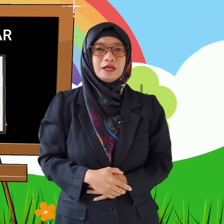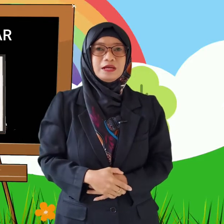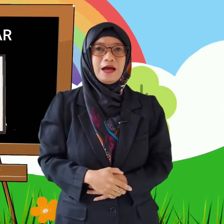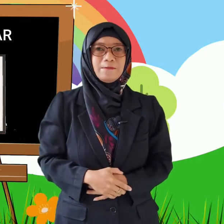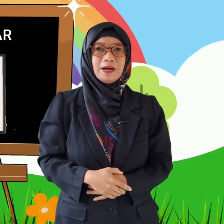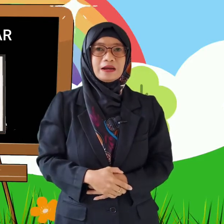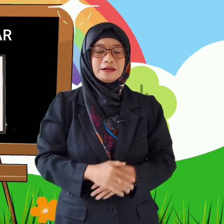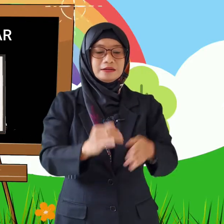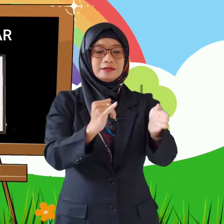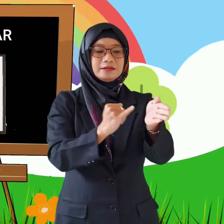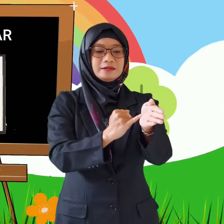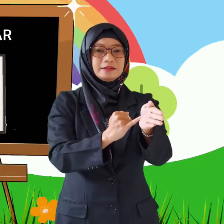Gambar.